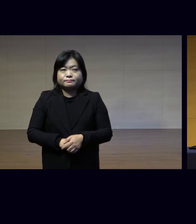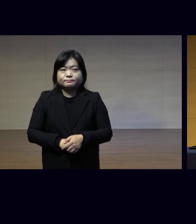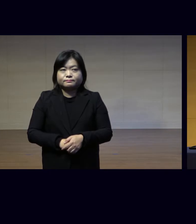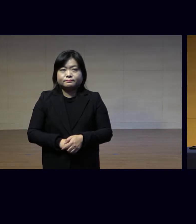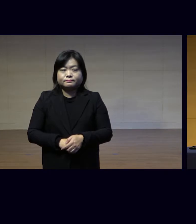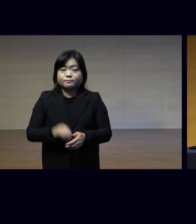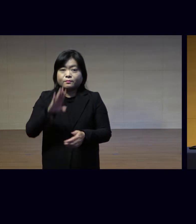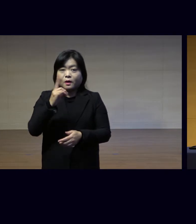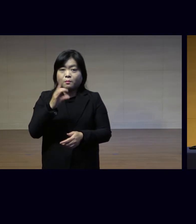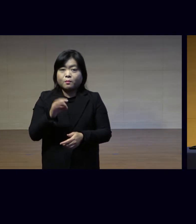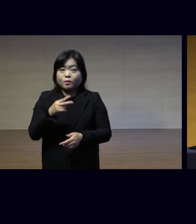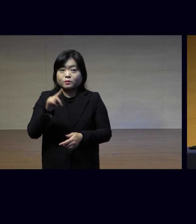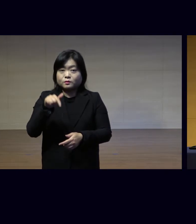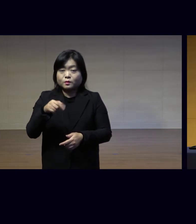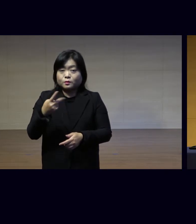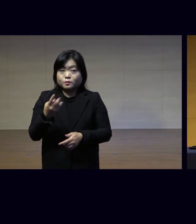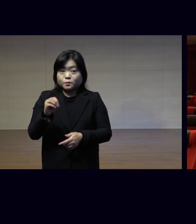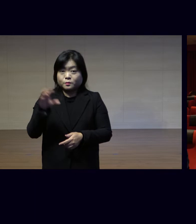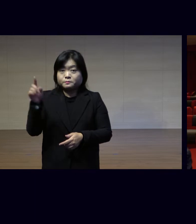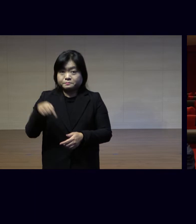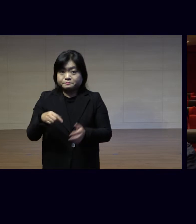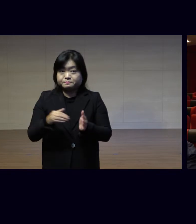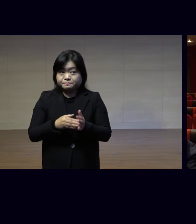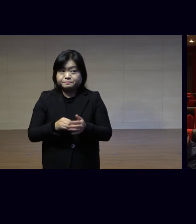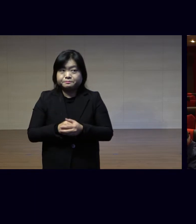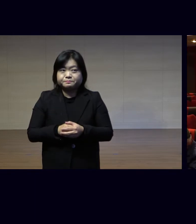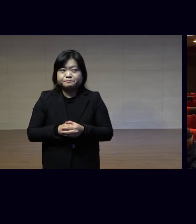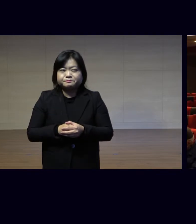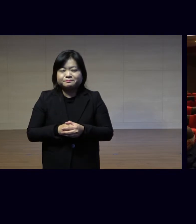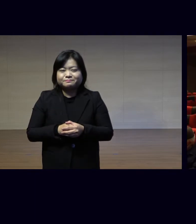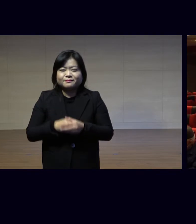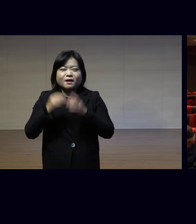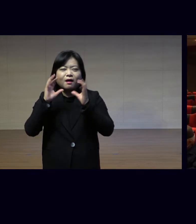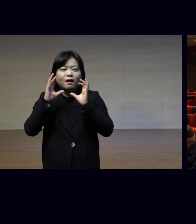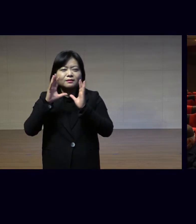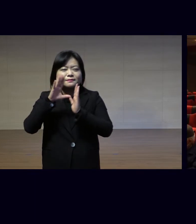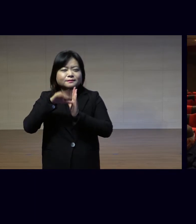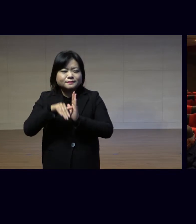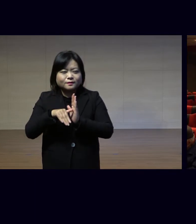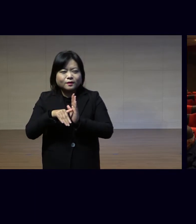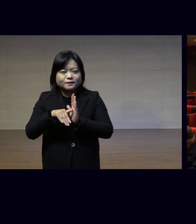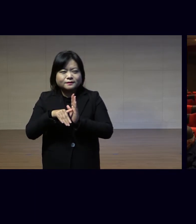봉도동에 사는 김봉수입니다. 어린 시절에는